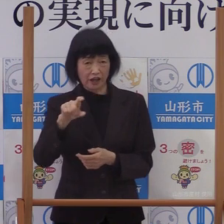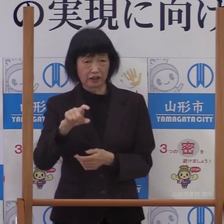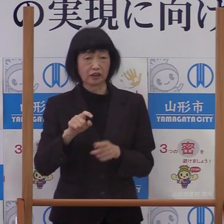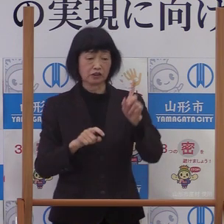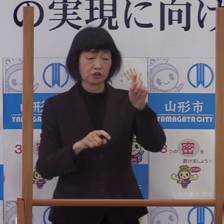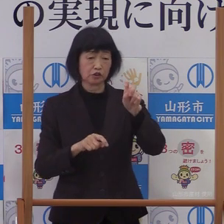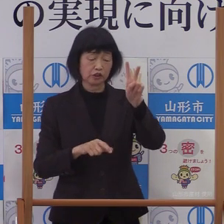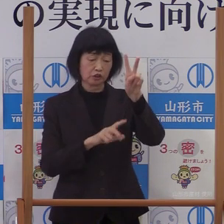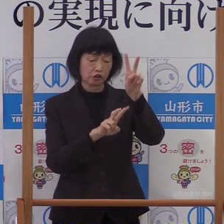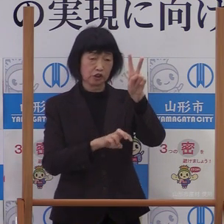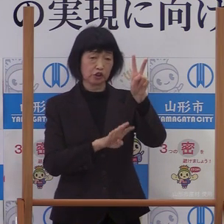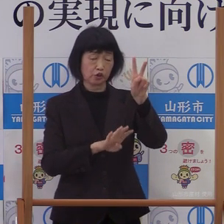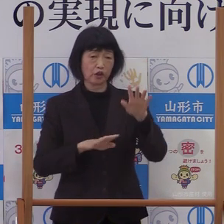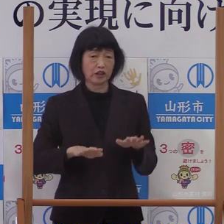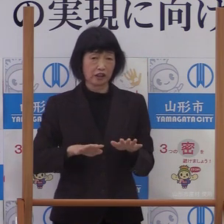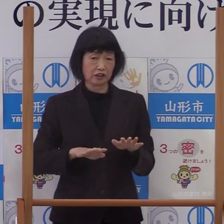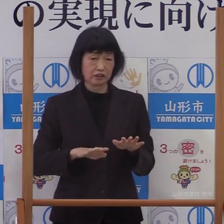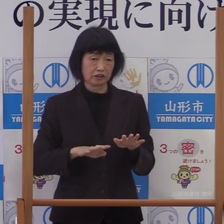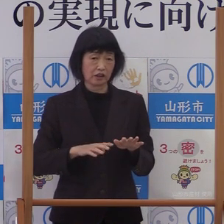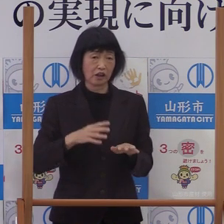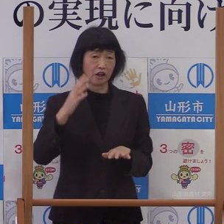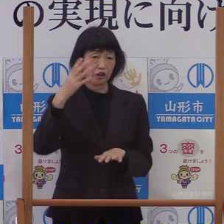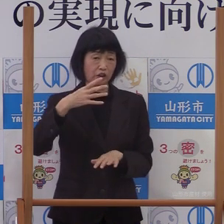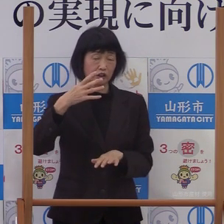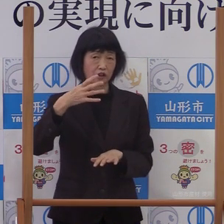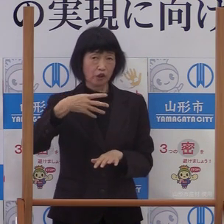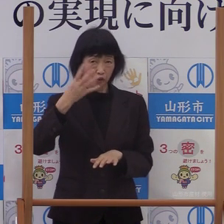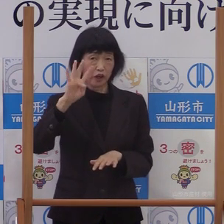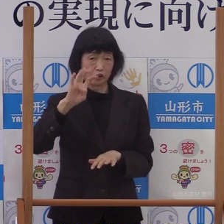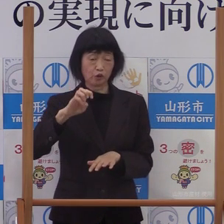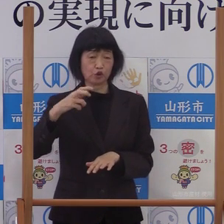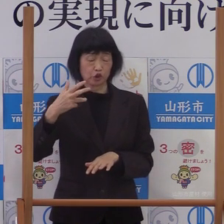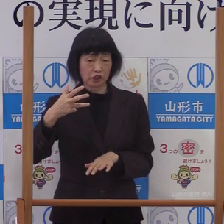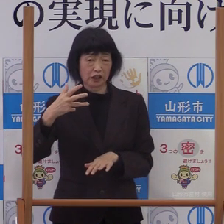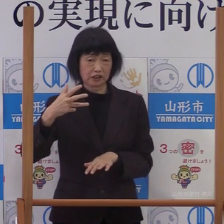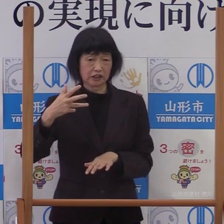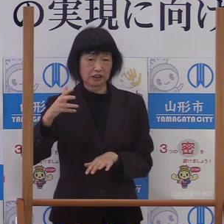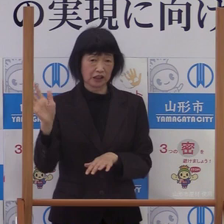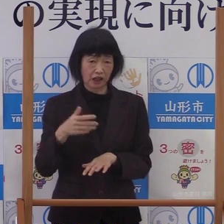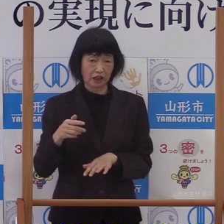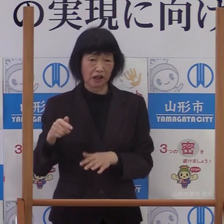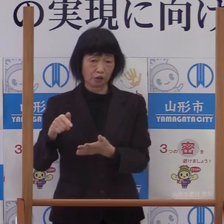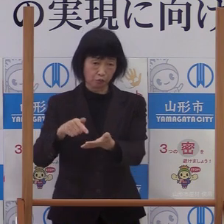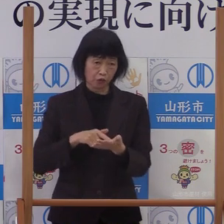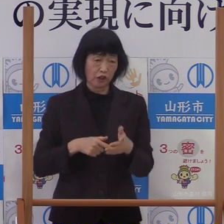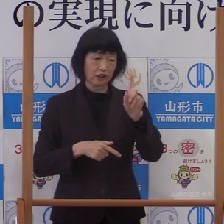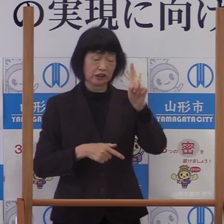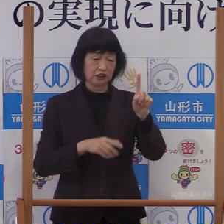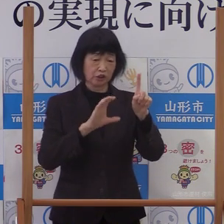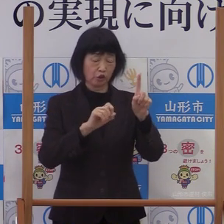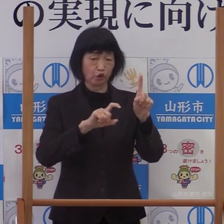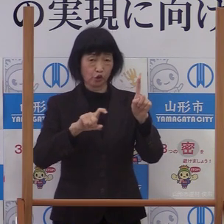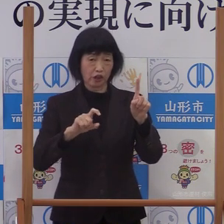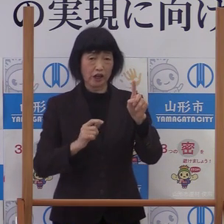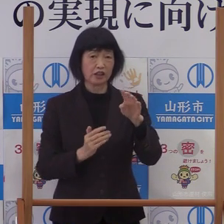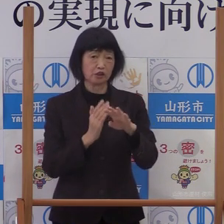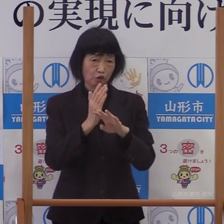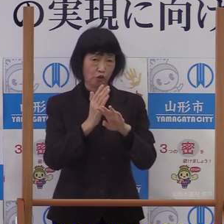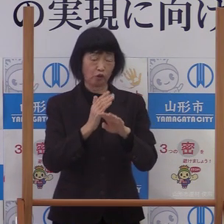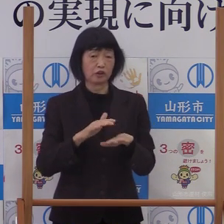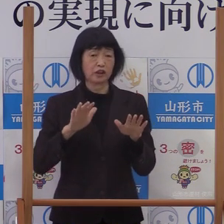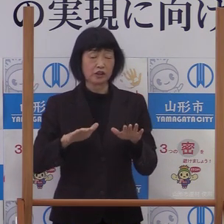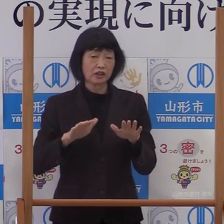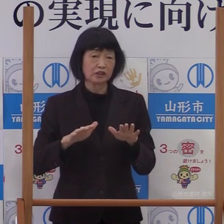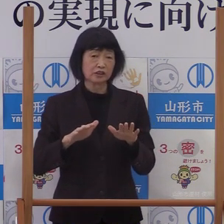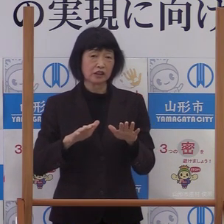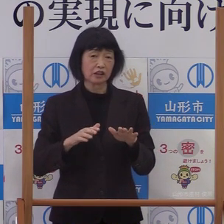24日現在で448事業者から1億円余りの交付申請をいただいております。現時